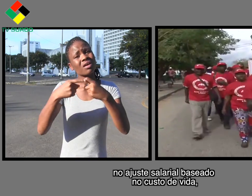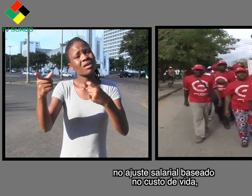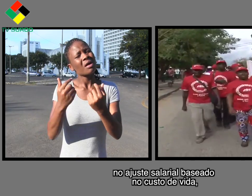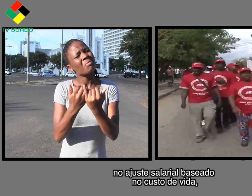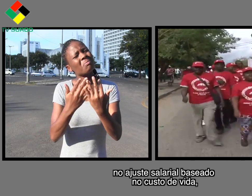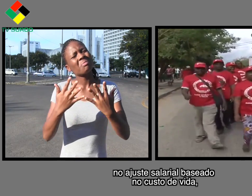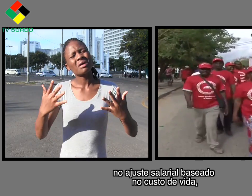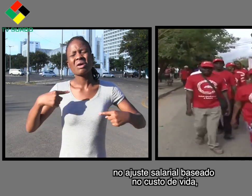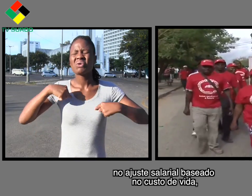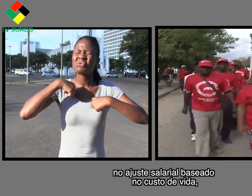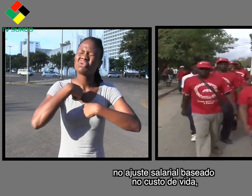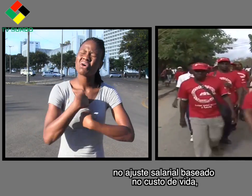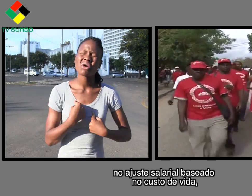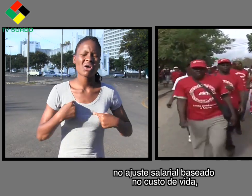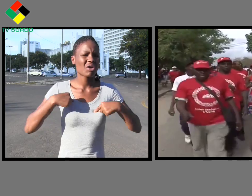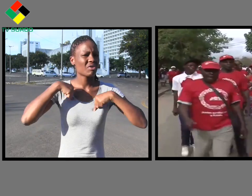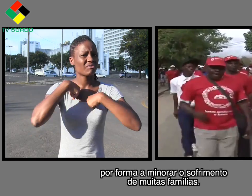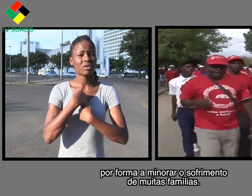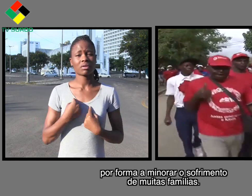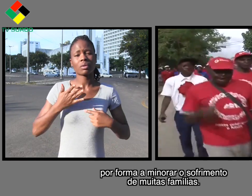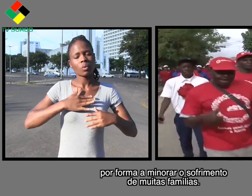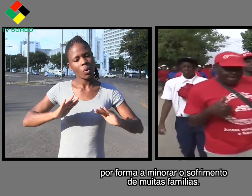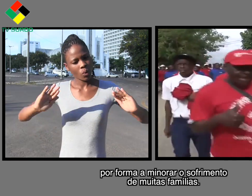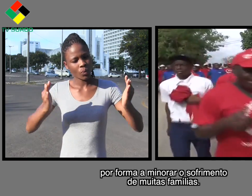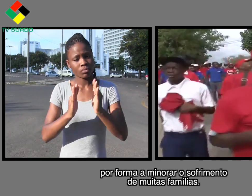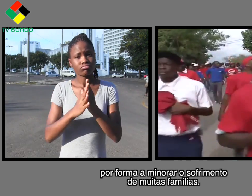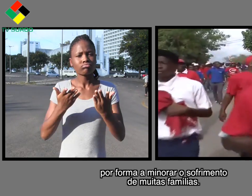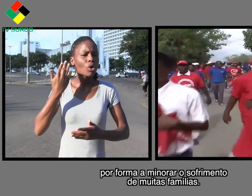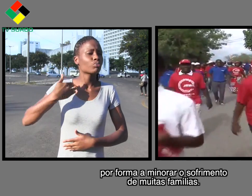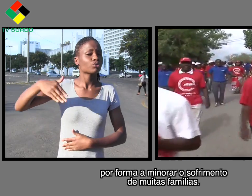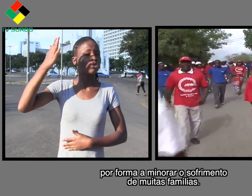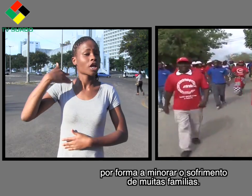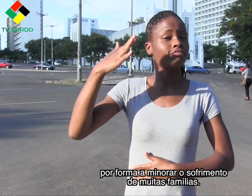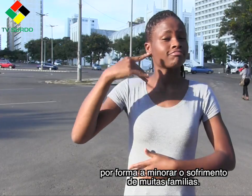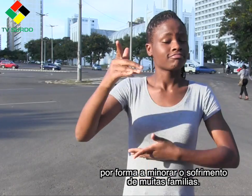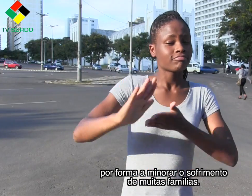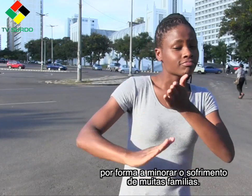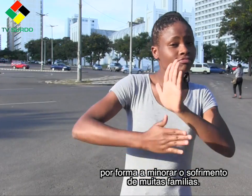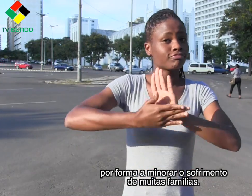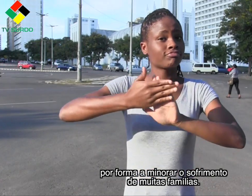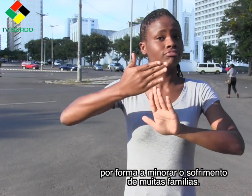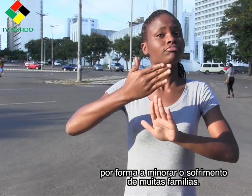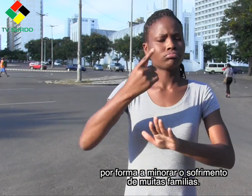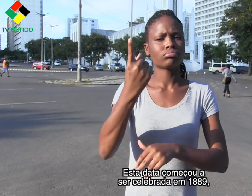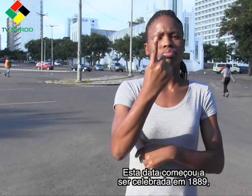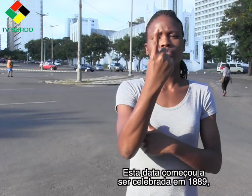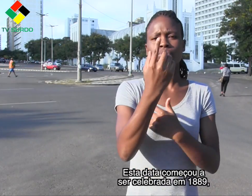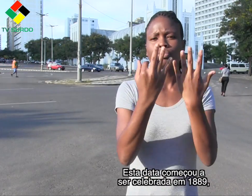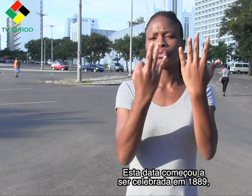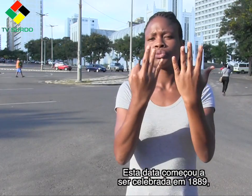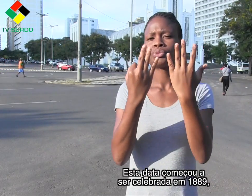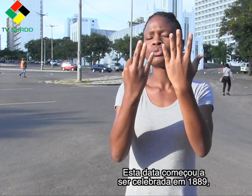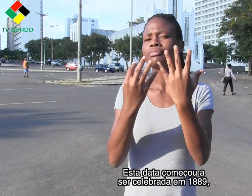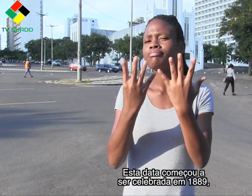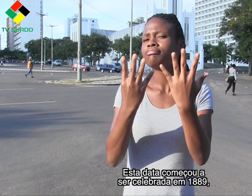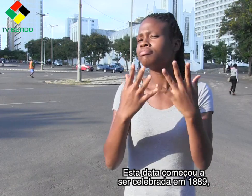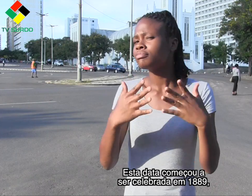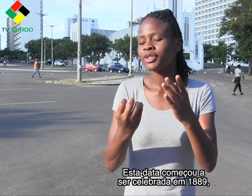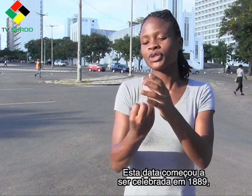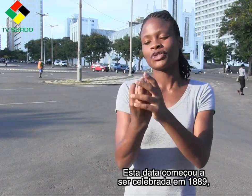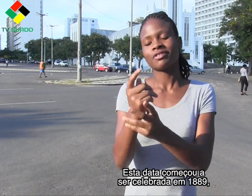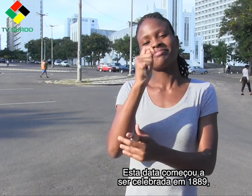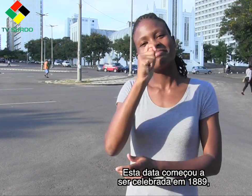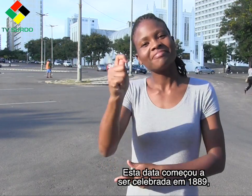ajuste salarial baseado no custo de vida, por forma a melhorar o sofrimento de muitas famílias. Esta data começou a ser